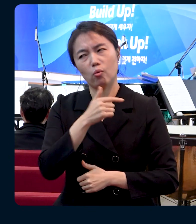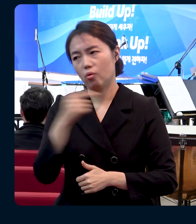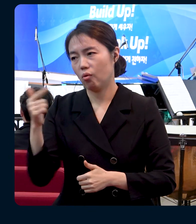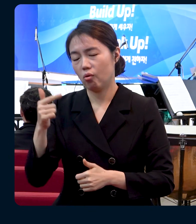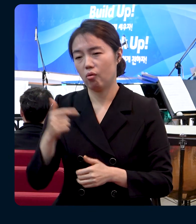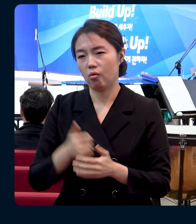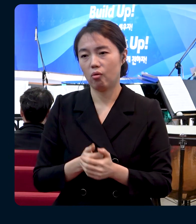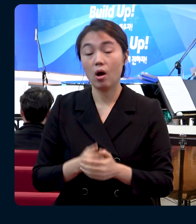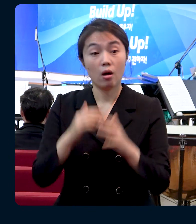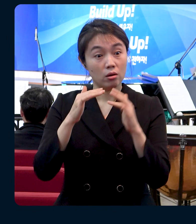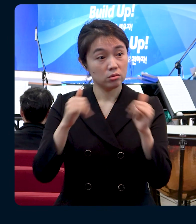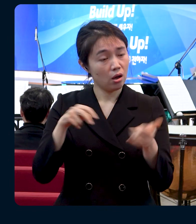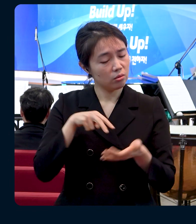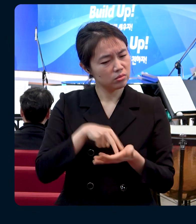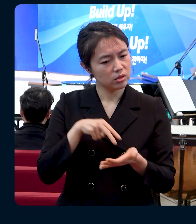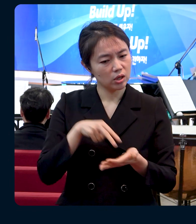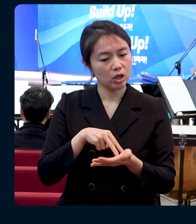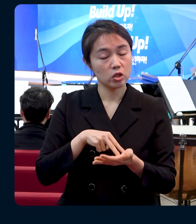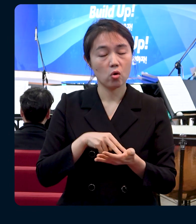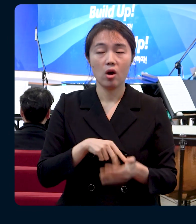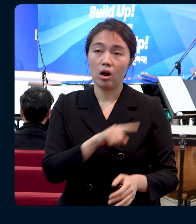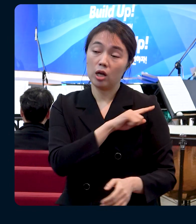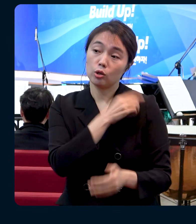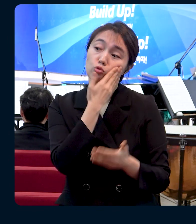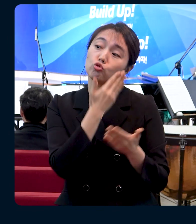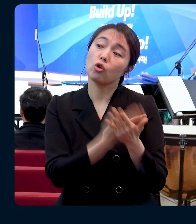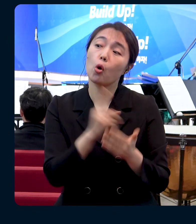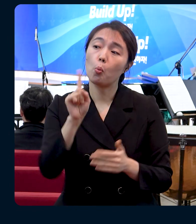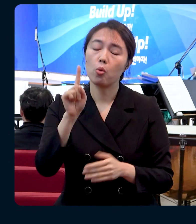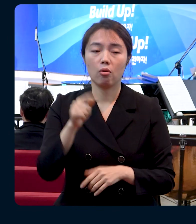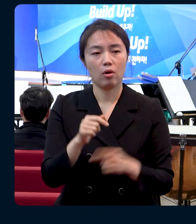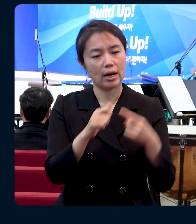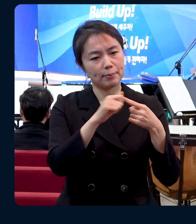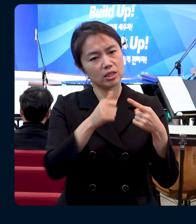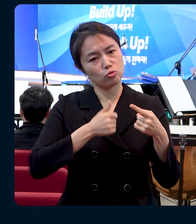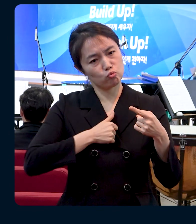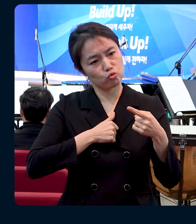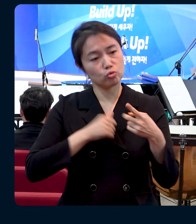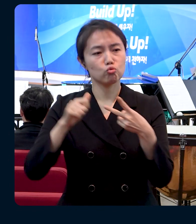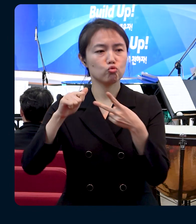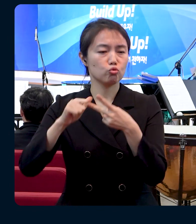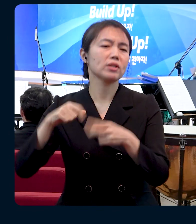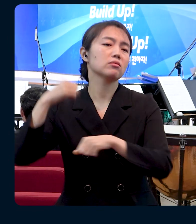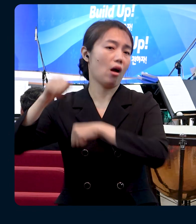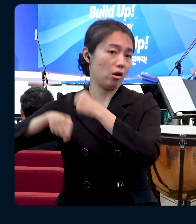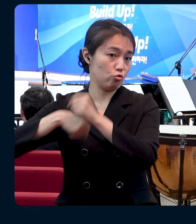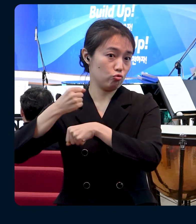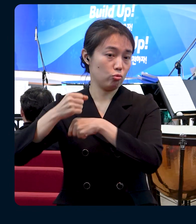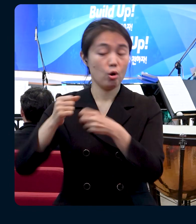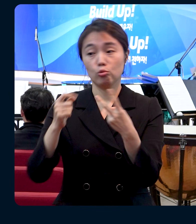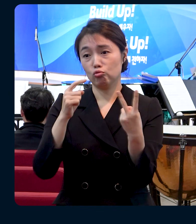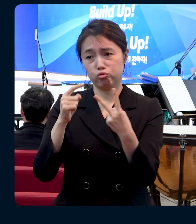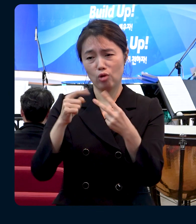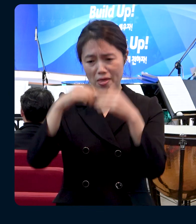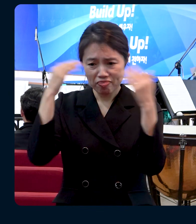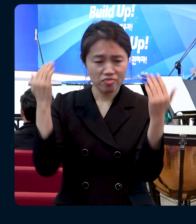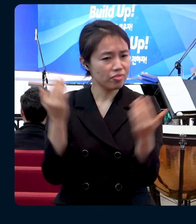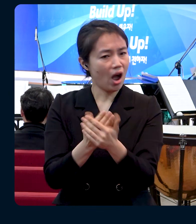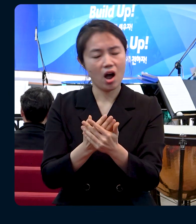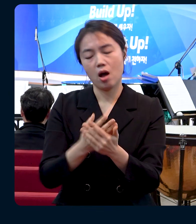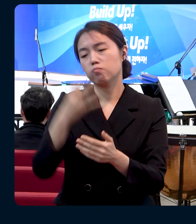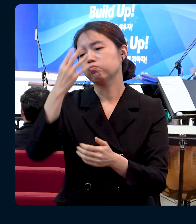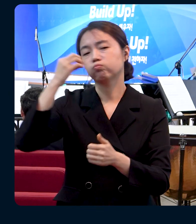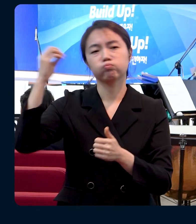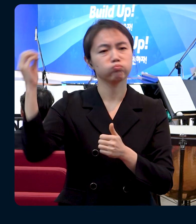뭐예요? 존엄성과 자유 아닙니까? 이것이 뭐예요? 그냥 송두리째 무시되고 짓밟히는 그런 상황. 그러다